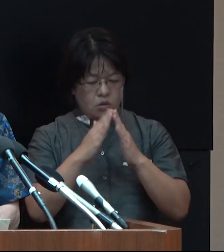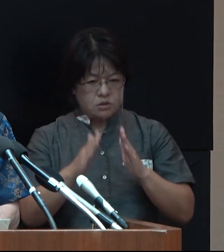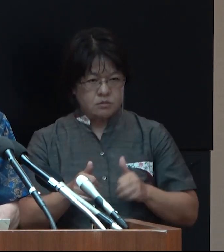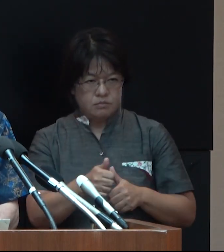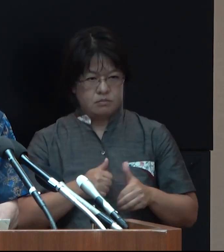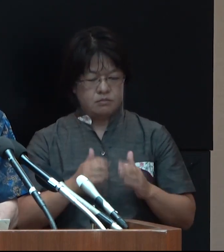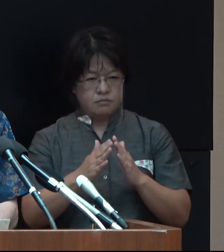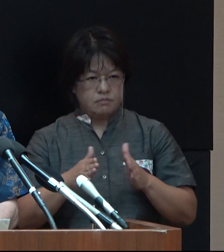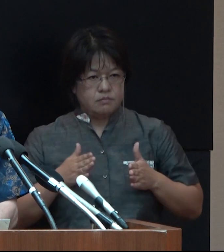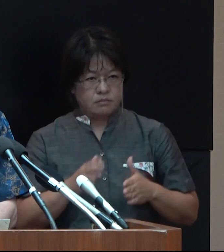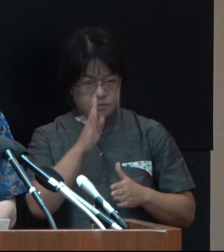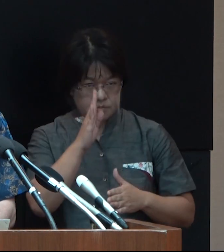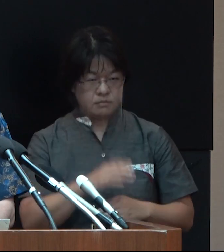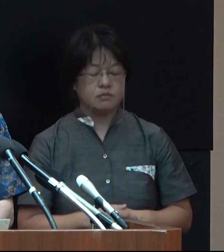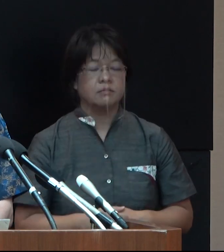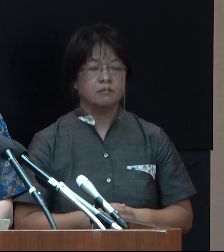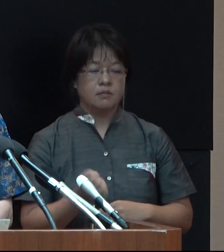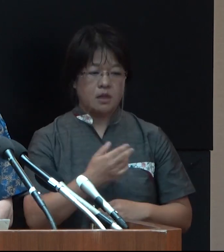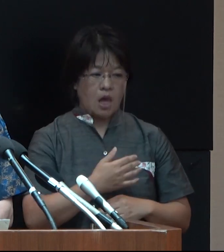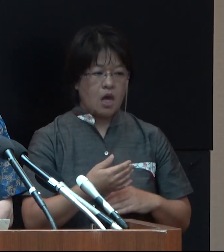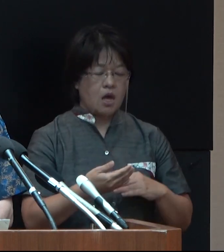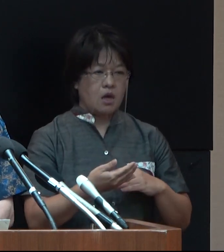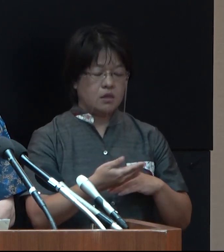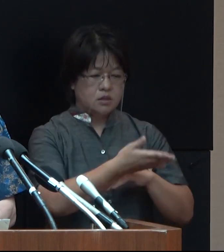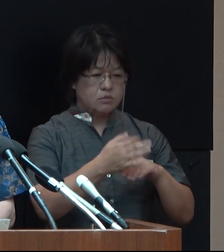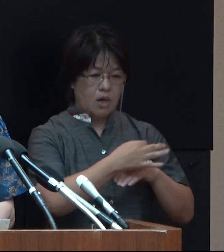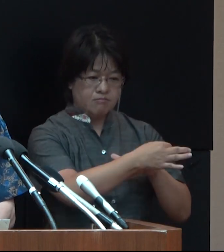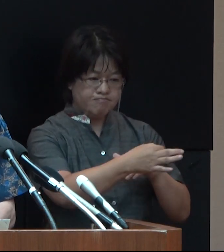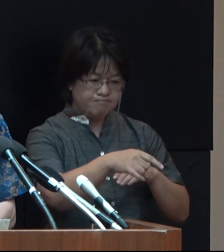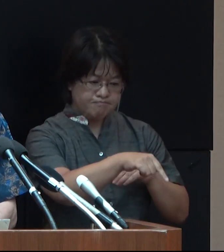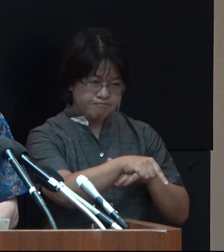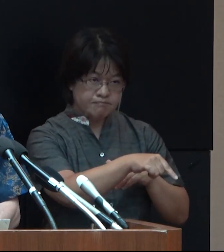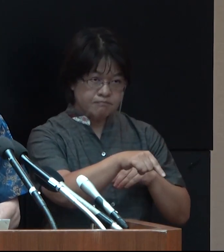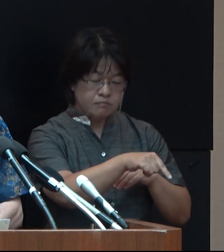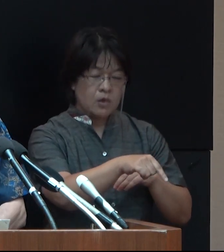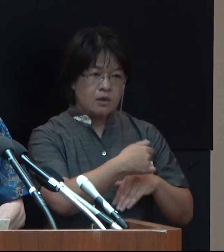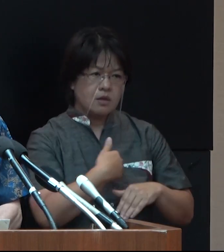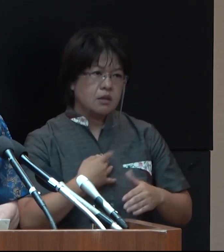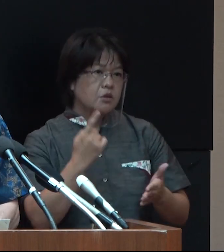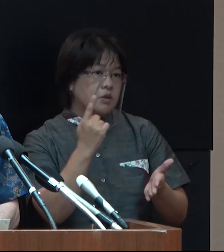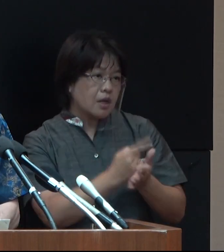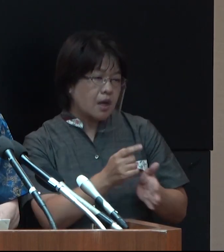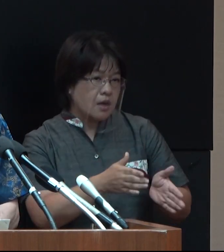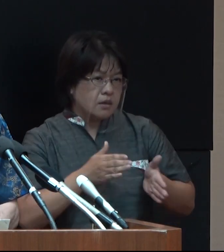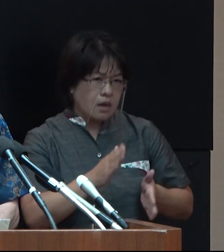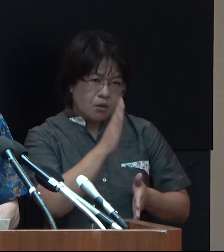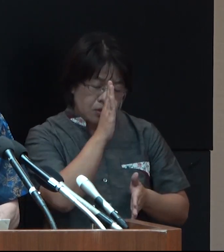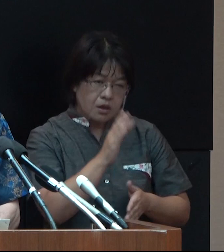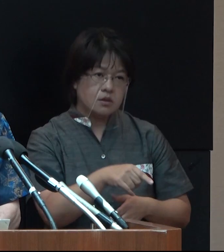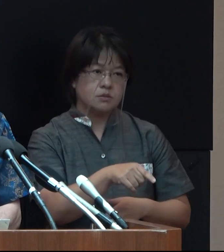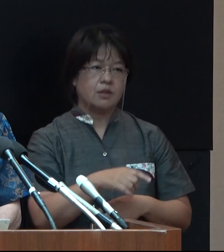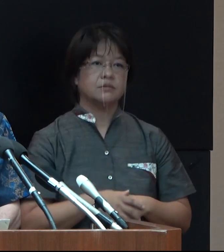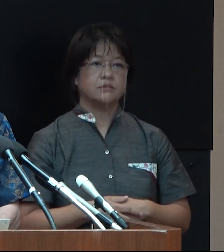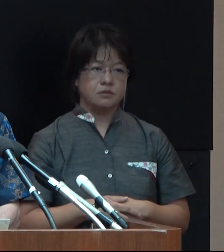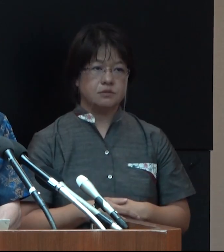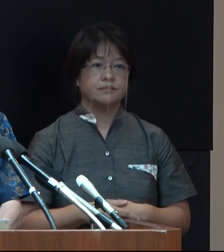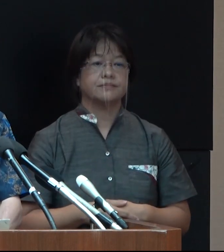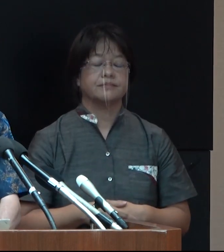。なお離島地域においては可能な限り外出を控えていただくようお願いいたします